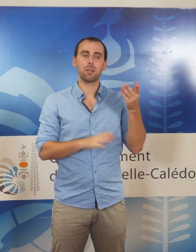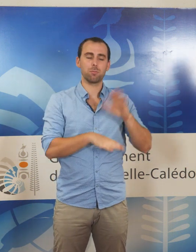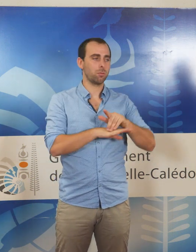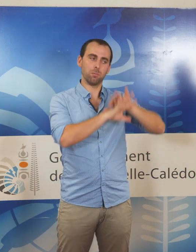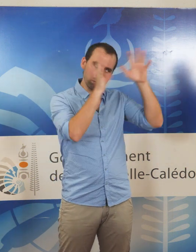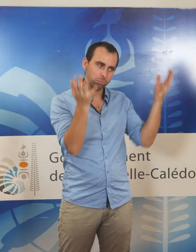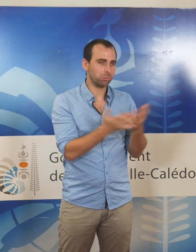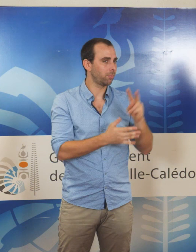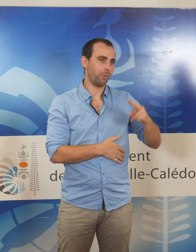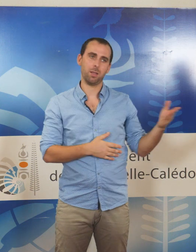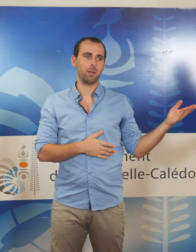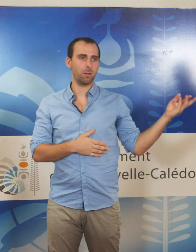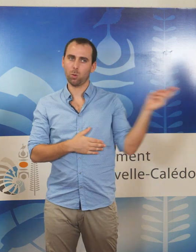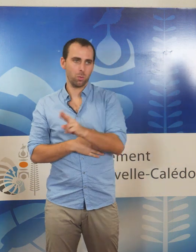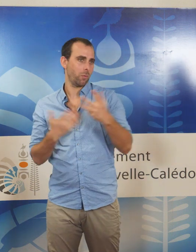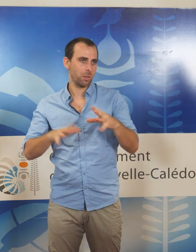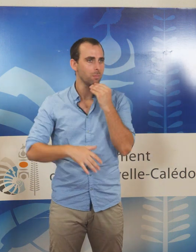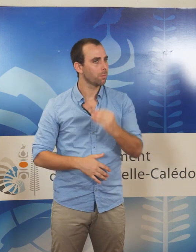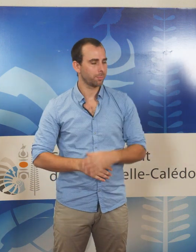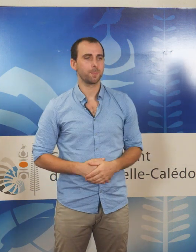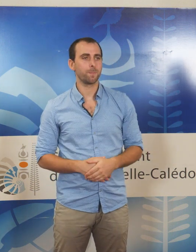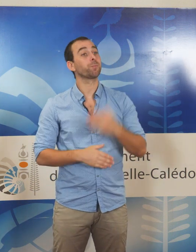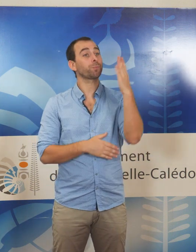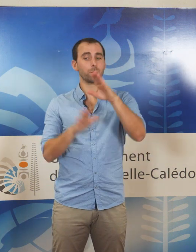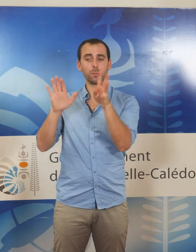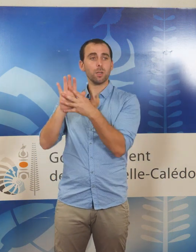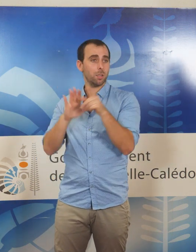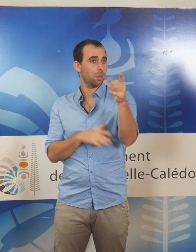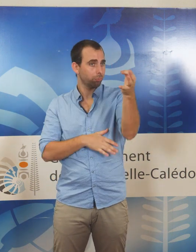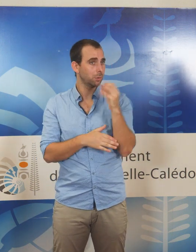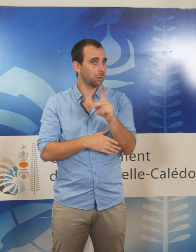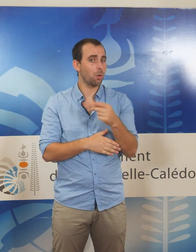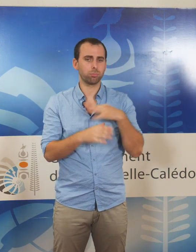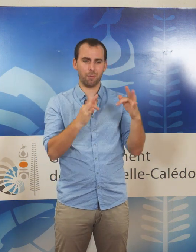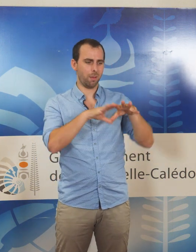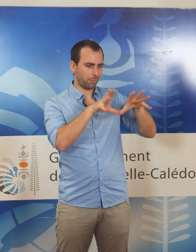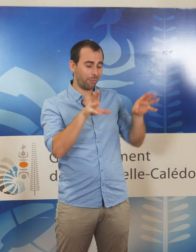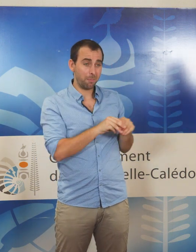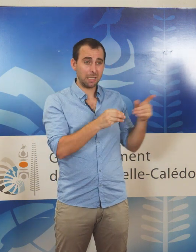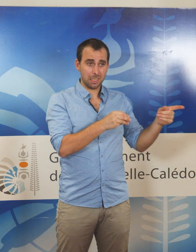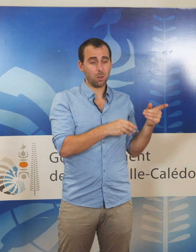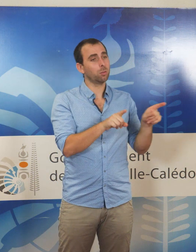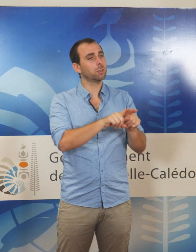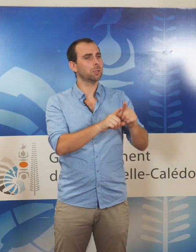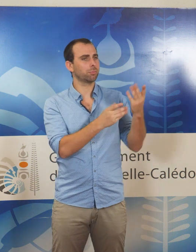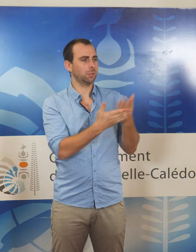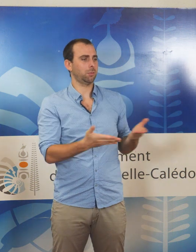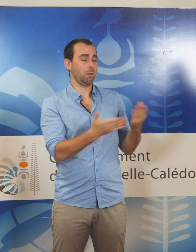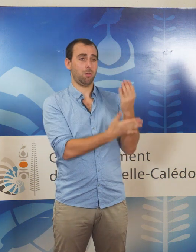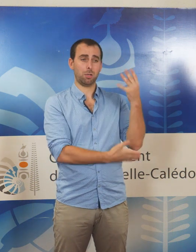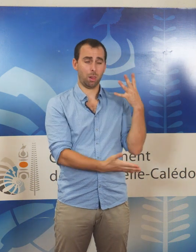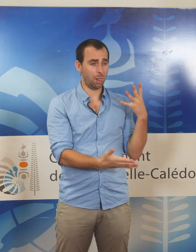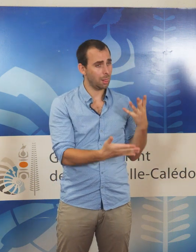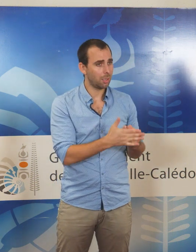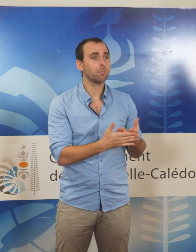rapatriées. Il reste aujourd'hui des critères que vous n'avez pas cités sur la question des familles ou des personnes qui sont en situation financière extrêmement compliquée. Ces personnes-là n'ont